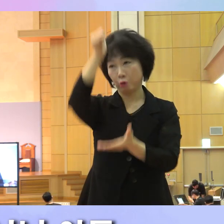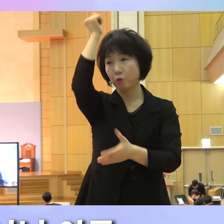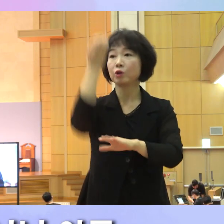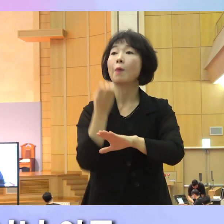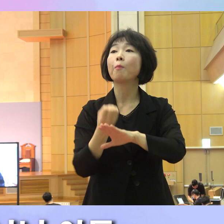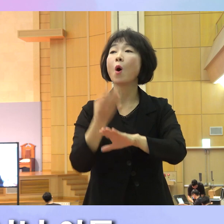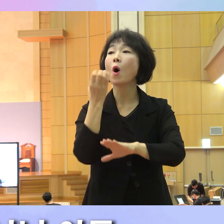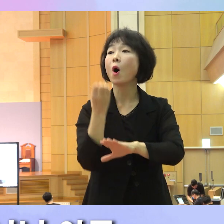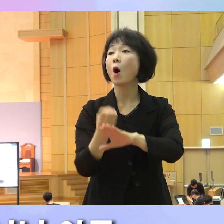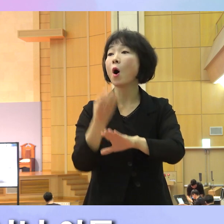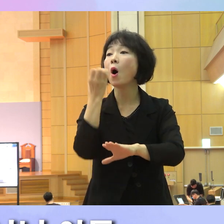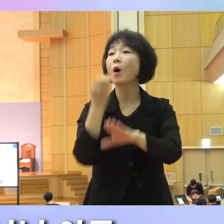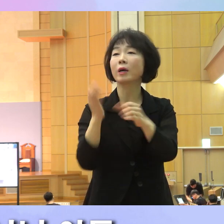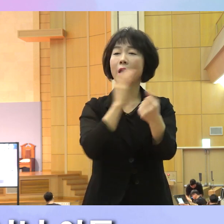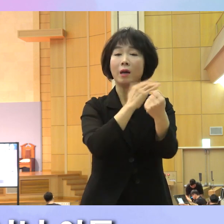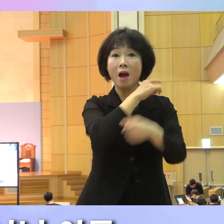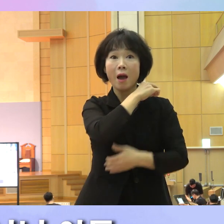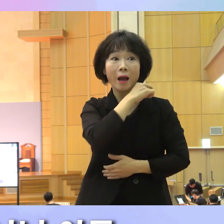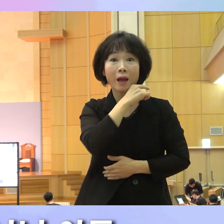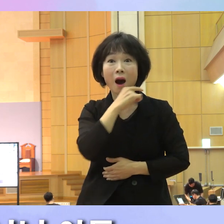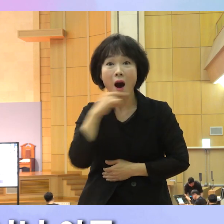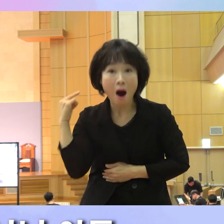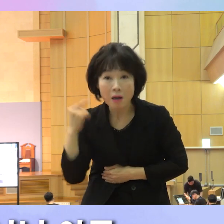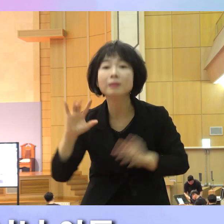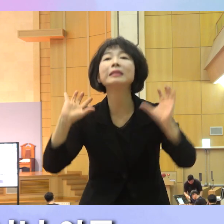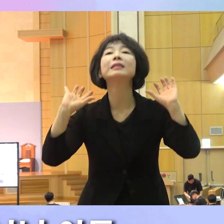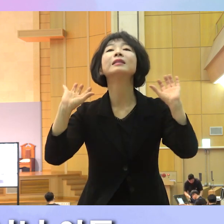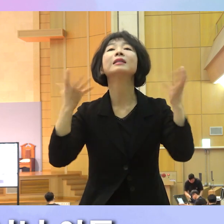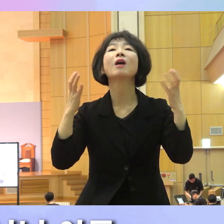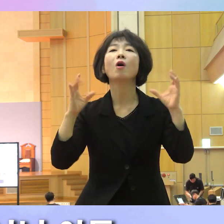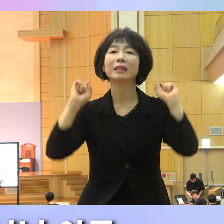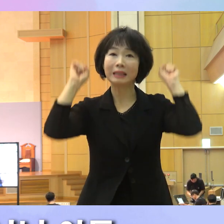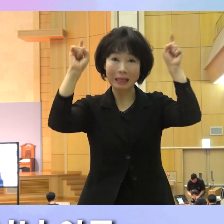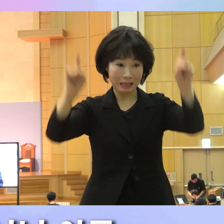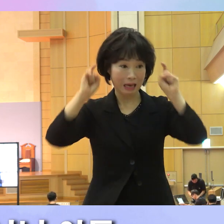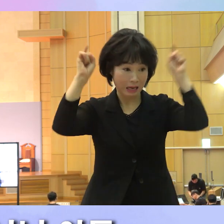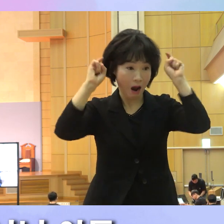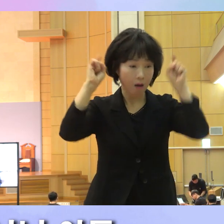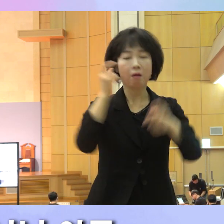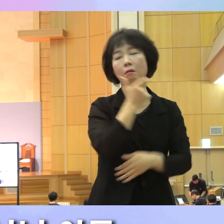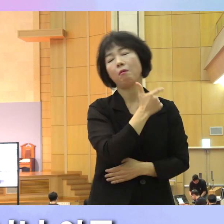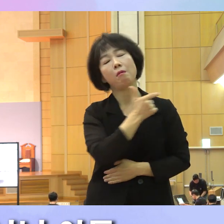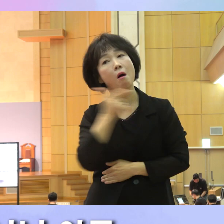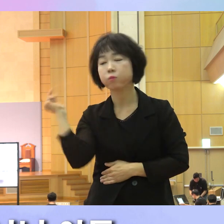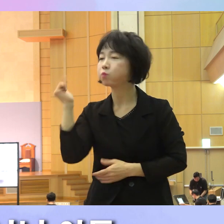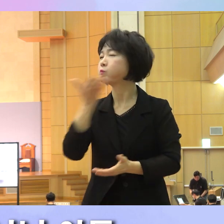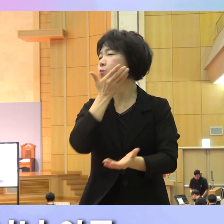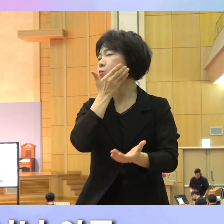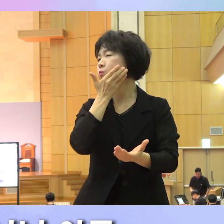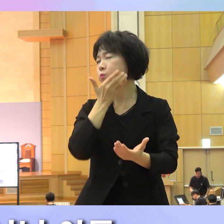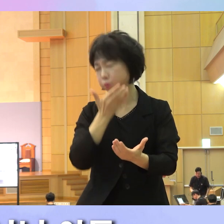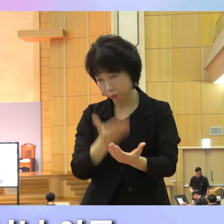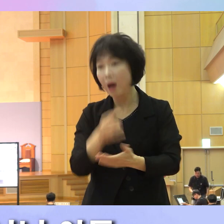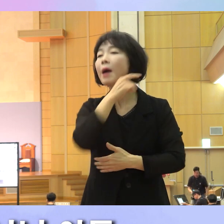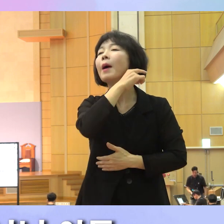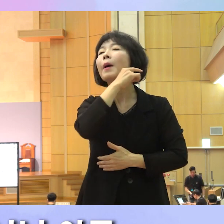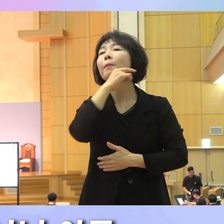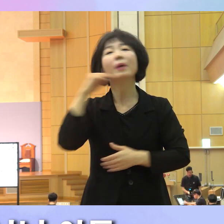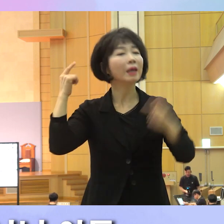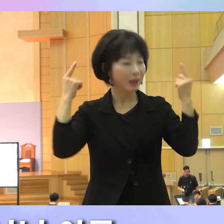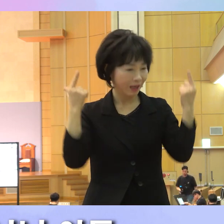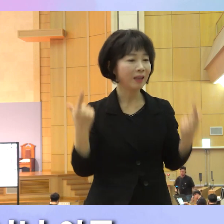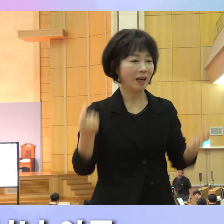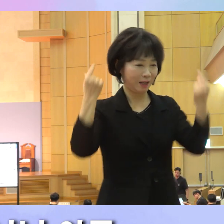믿으오. 주의 보혈 그 어린 양의 매우 귀중한 피. 구주